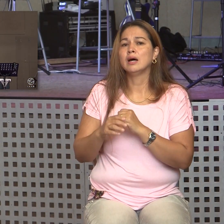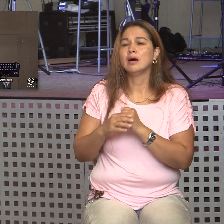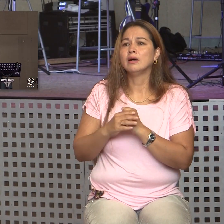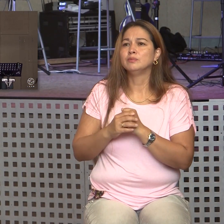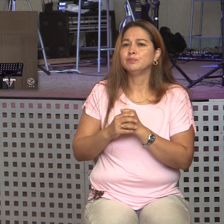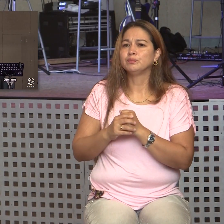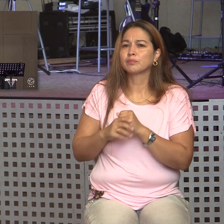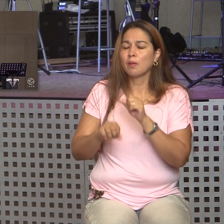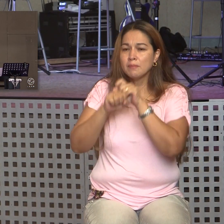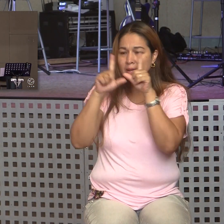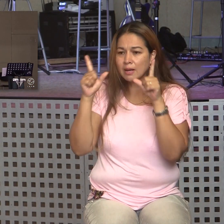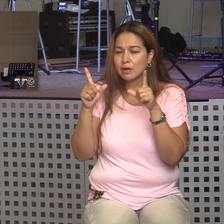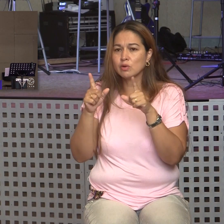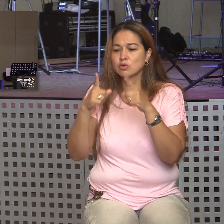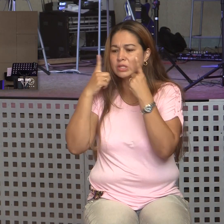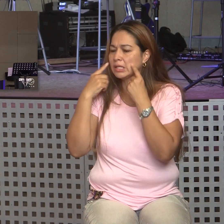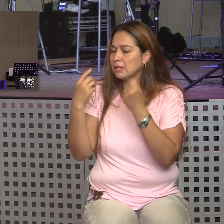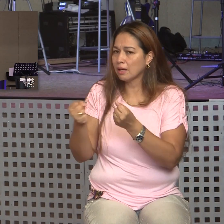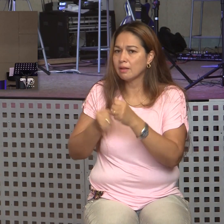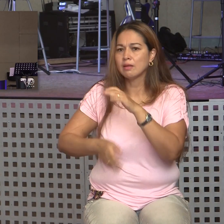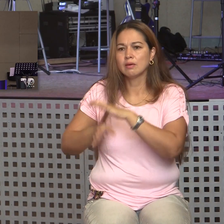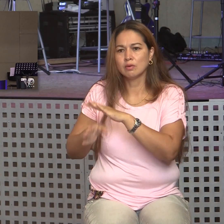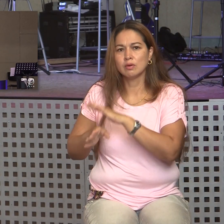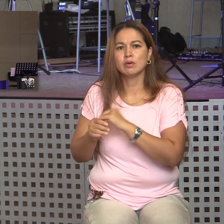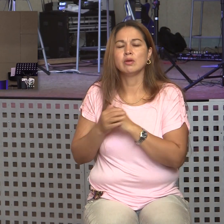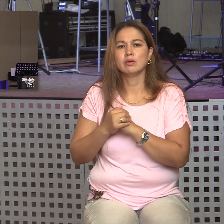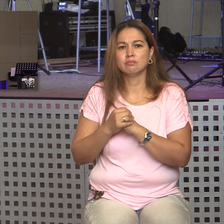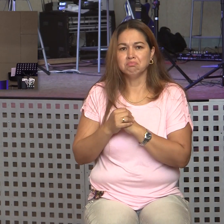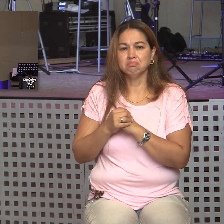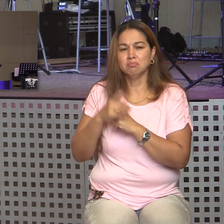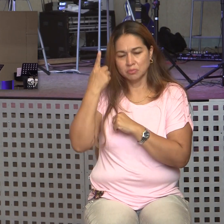Las señales, los milagros son una consecuencia de